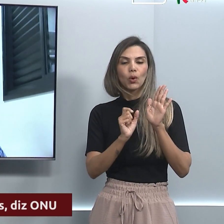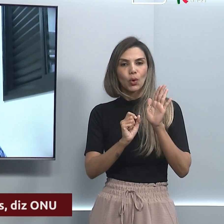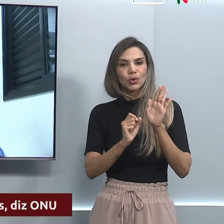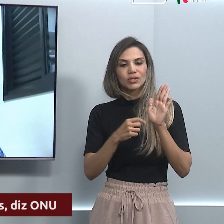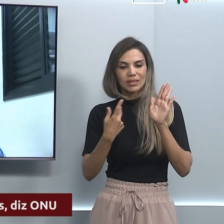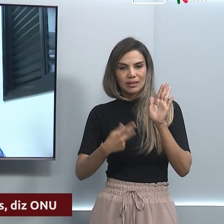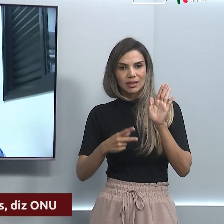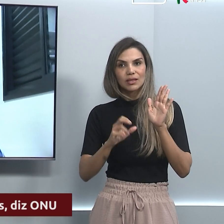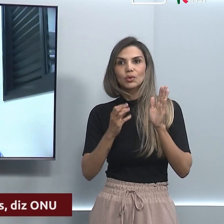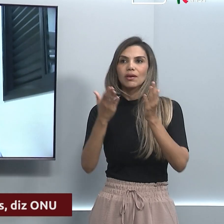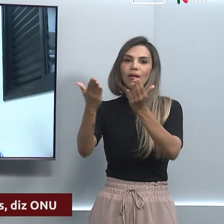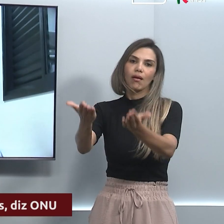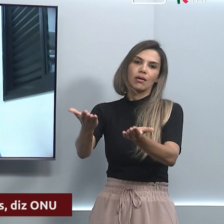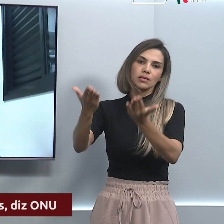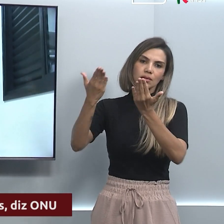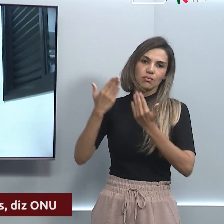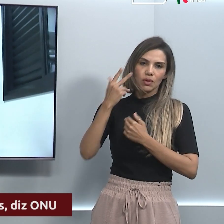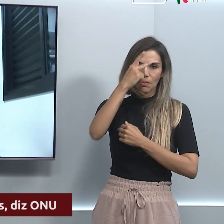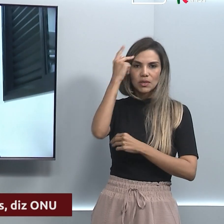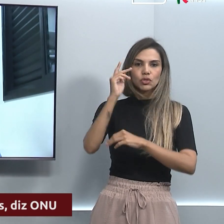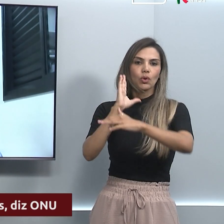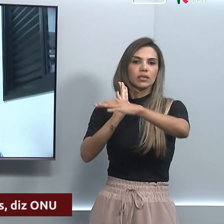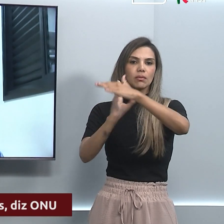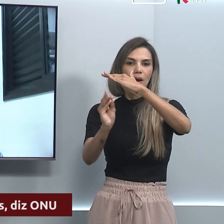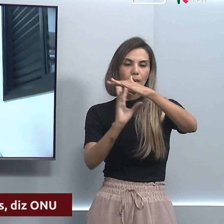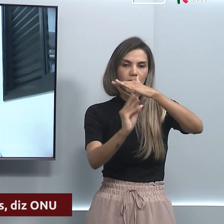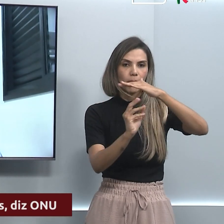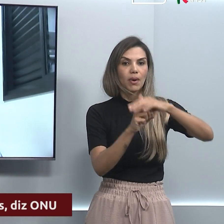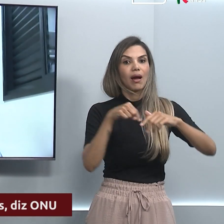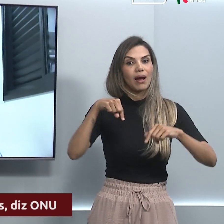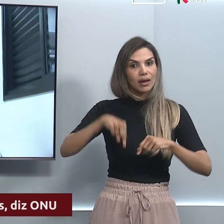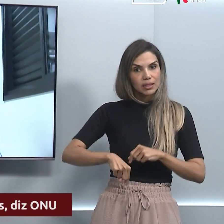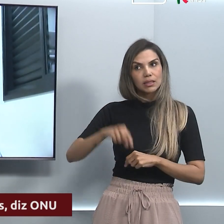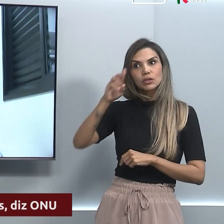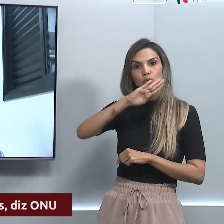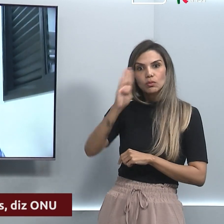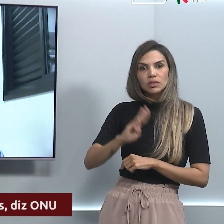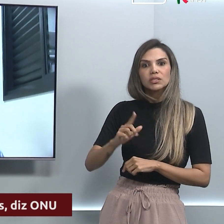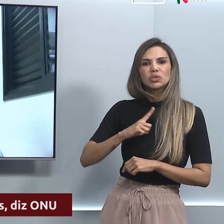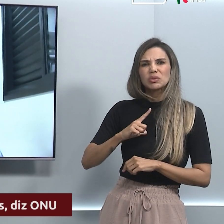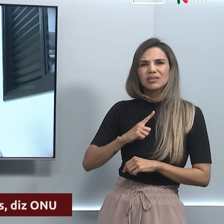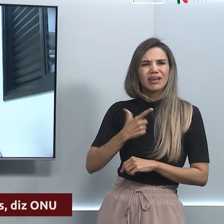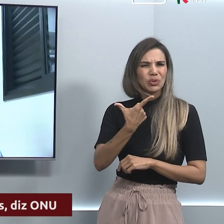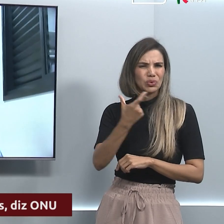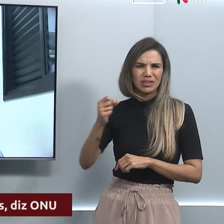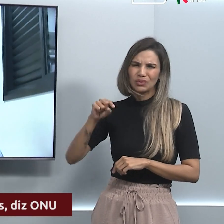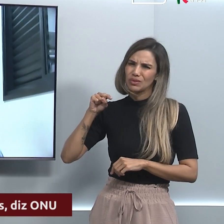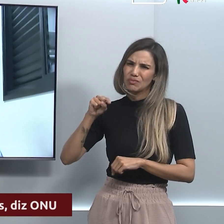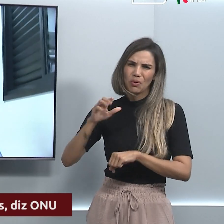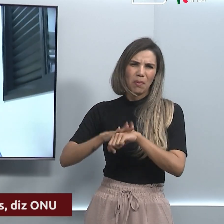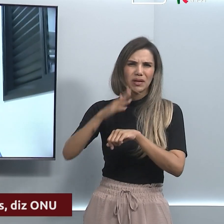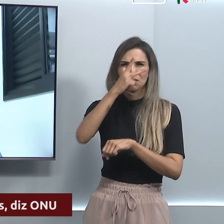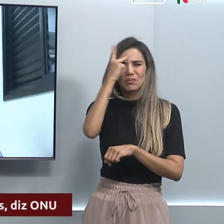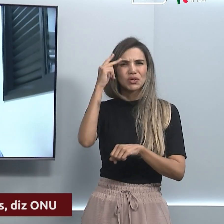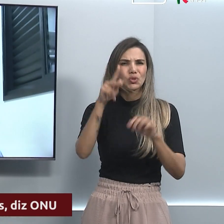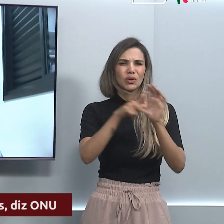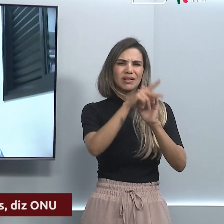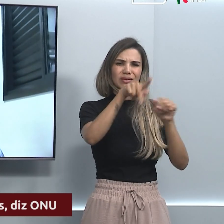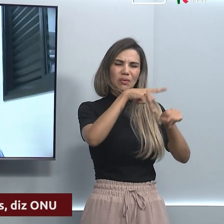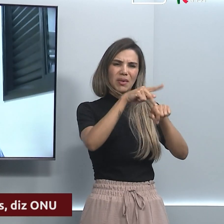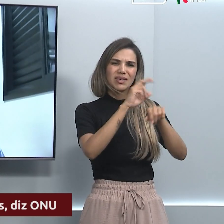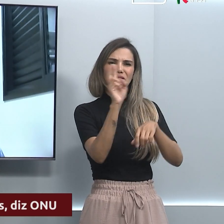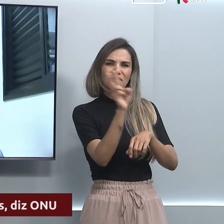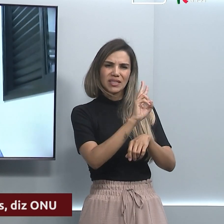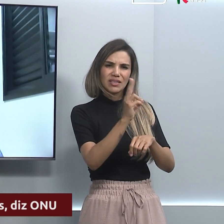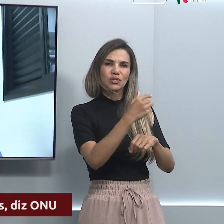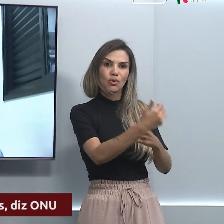refugiados venezuelanos. Então, no Brasil, são mais de 200 mil refugiados venezuelanos. nesse contexto atual.